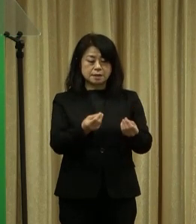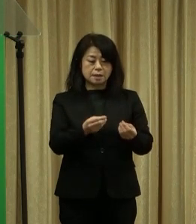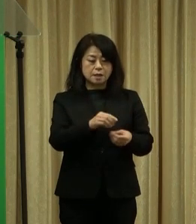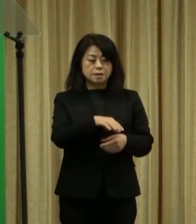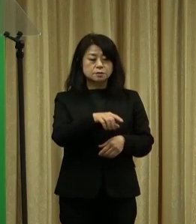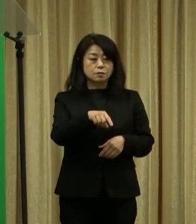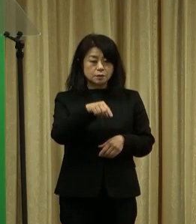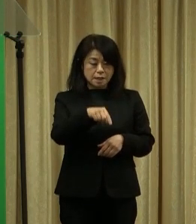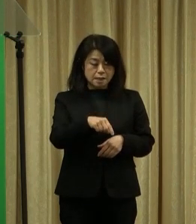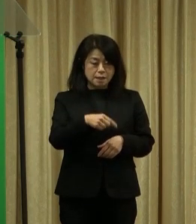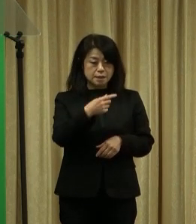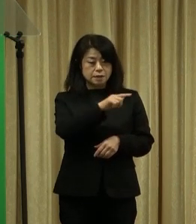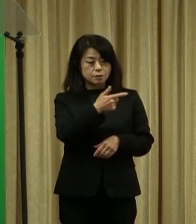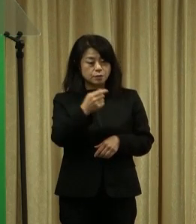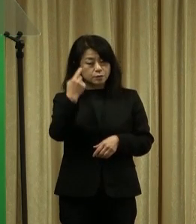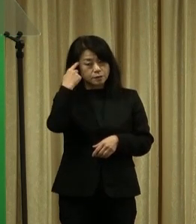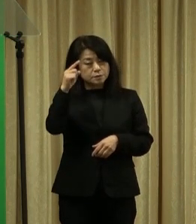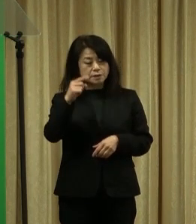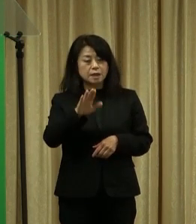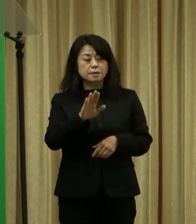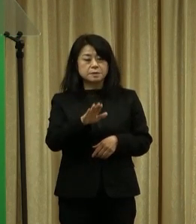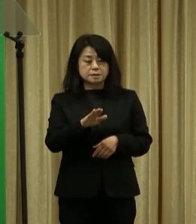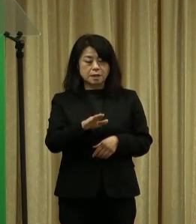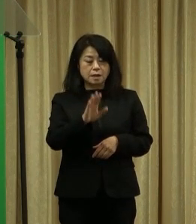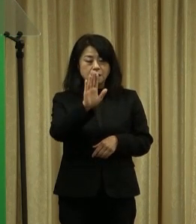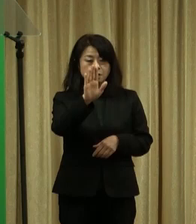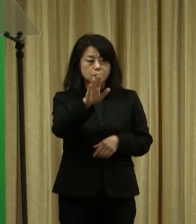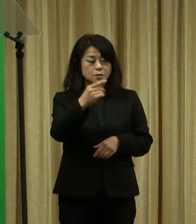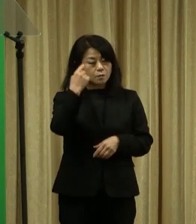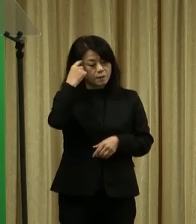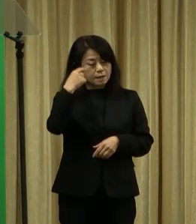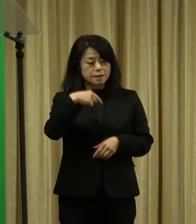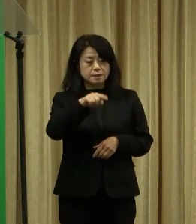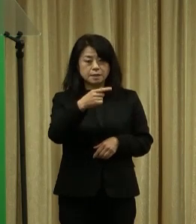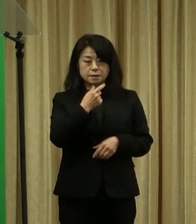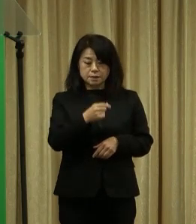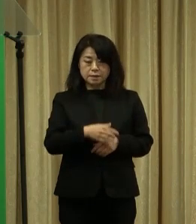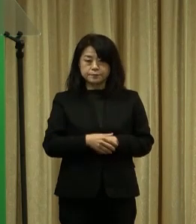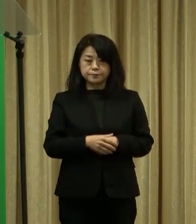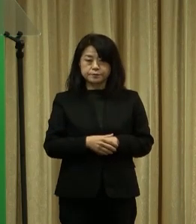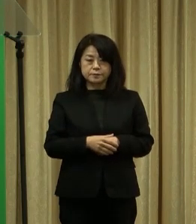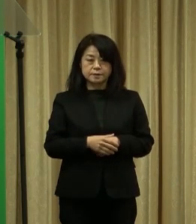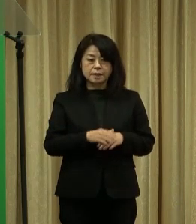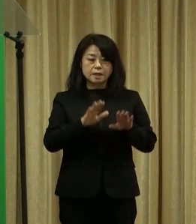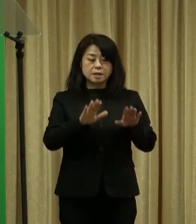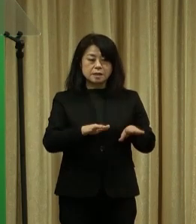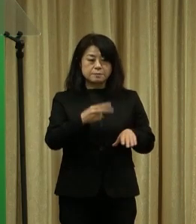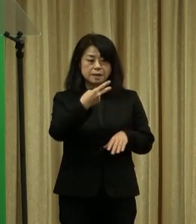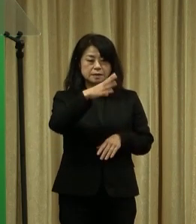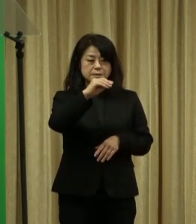。これについてもですね、今後考えていければというふうに、まあ、